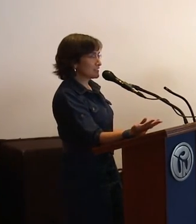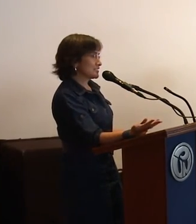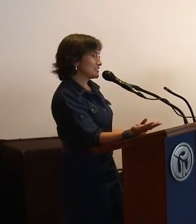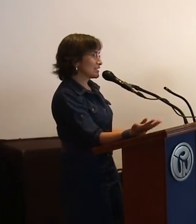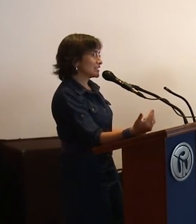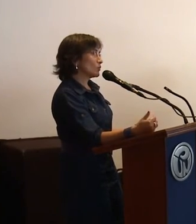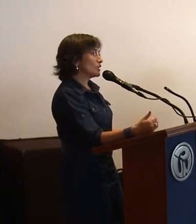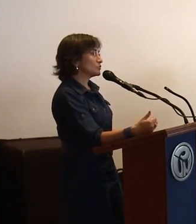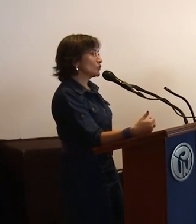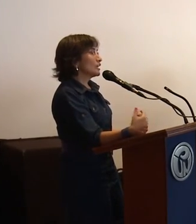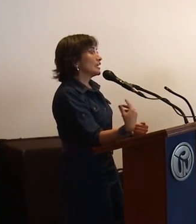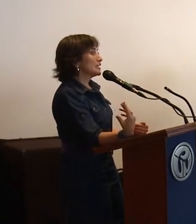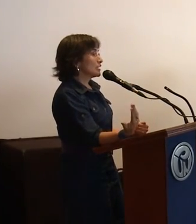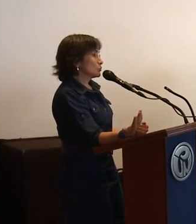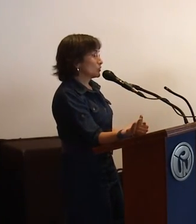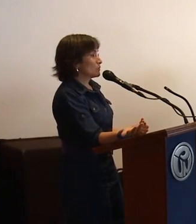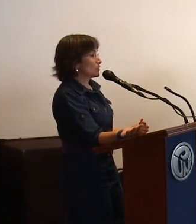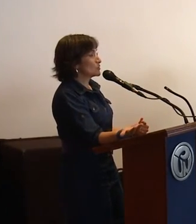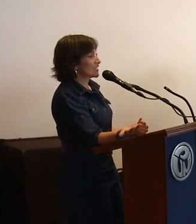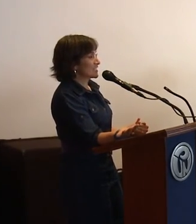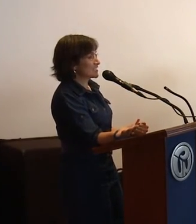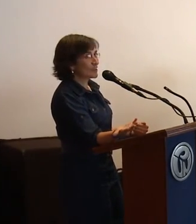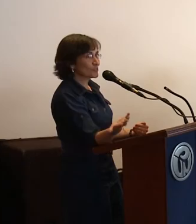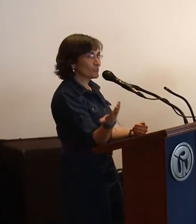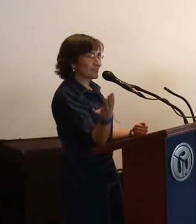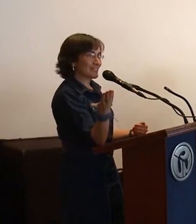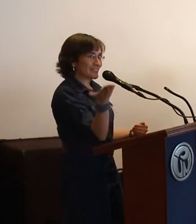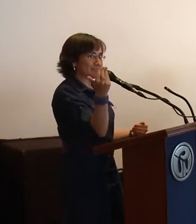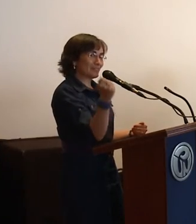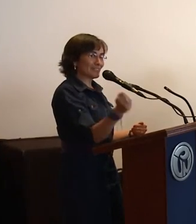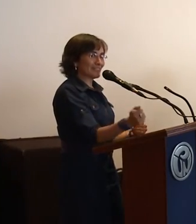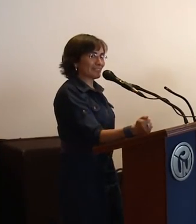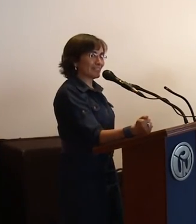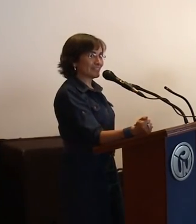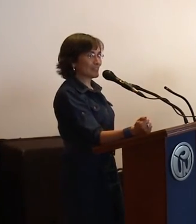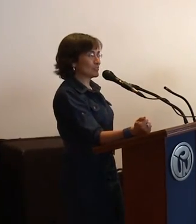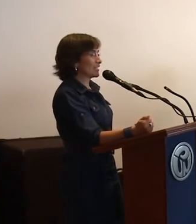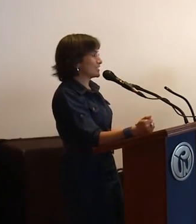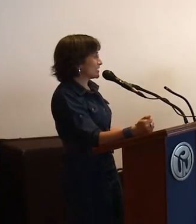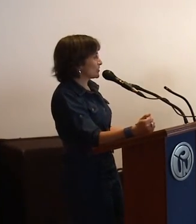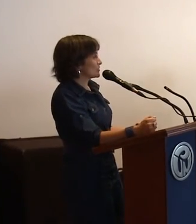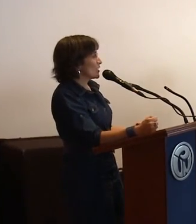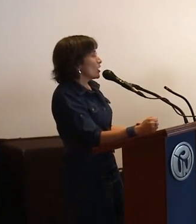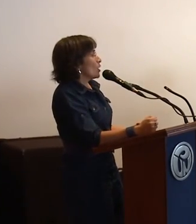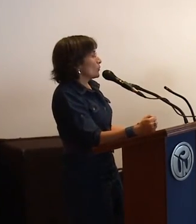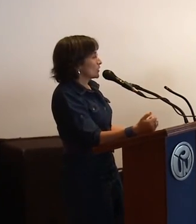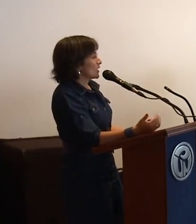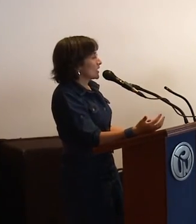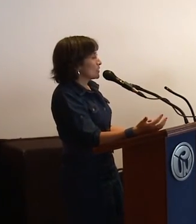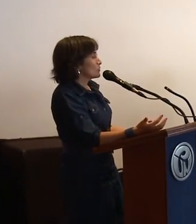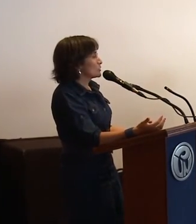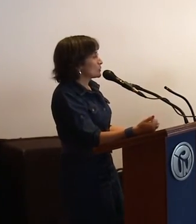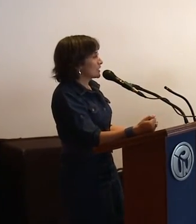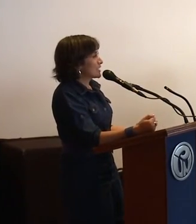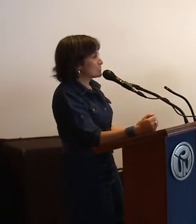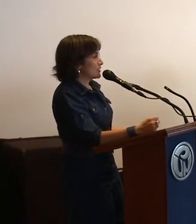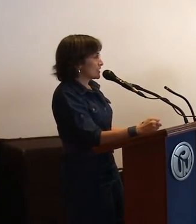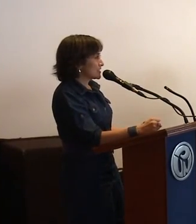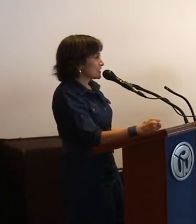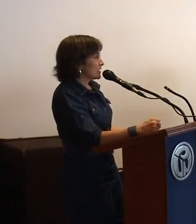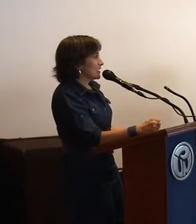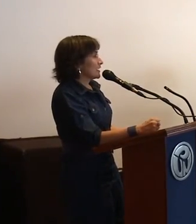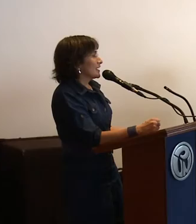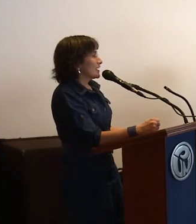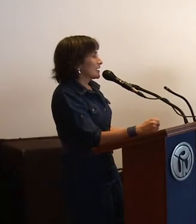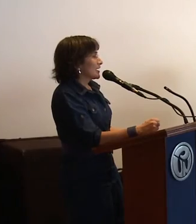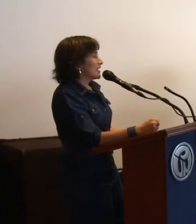que ya se están graduando y de los primeros egresados, no mentiras, él es más reciente, de los egresados, porque creemos también en la